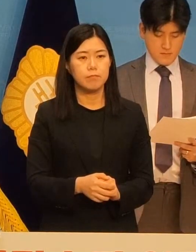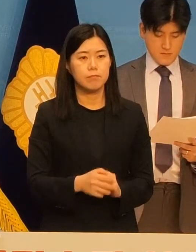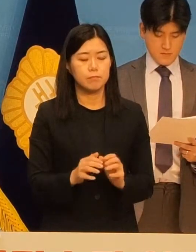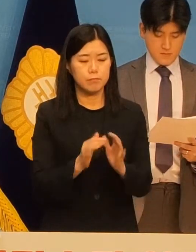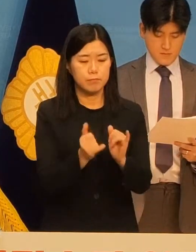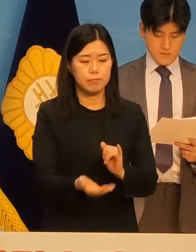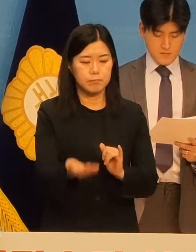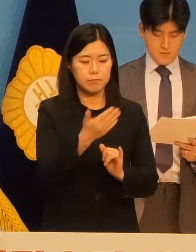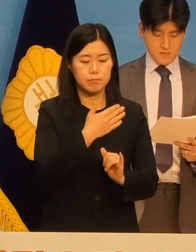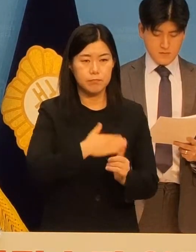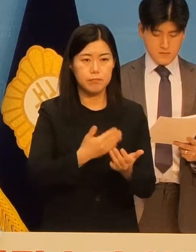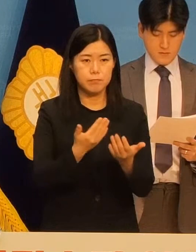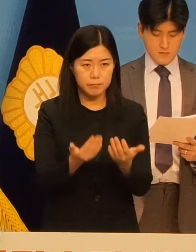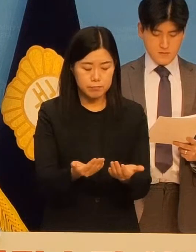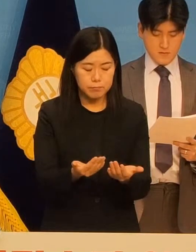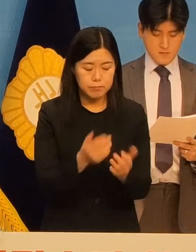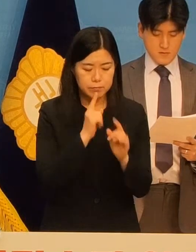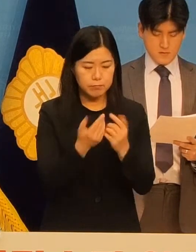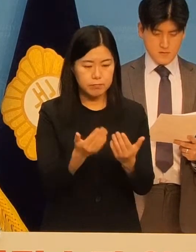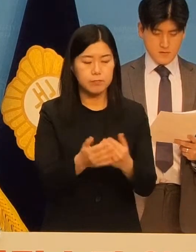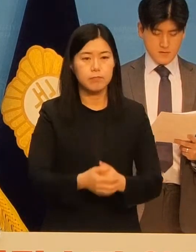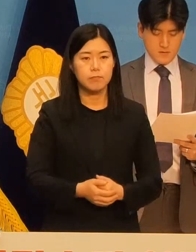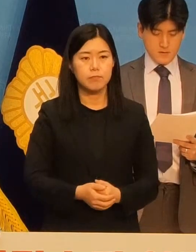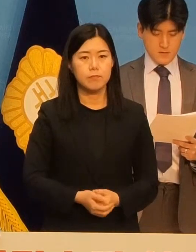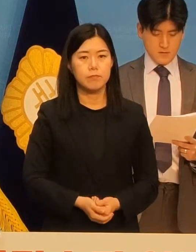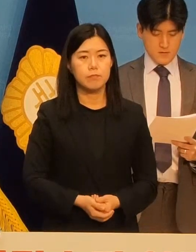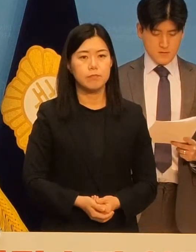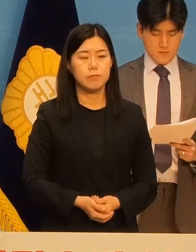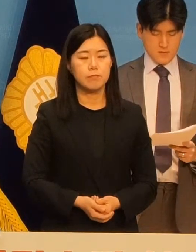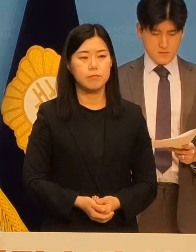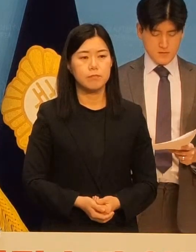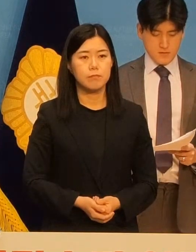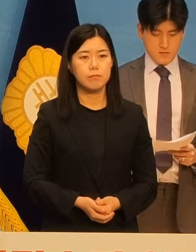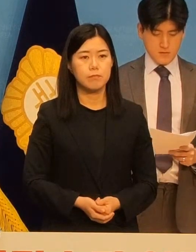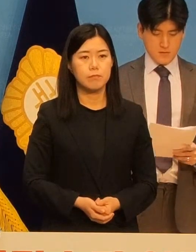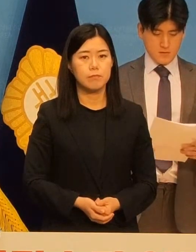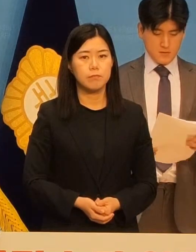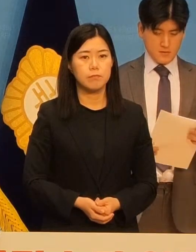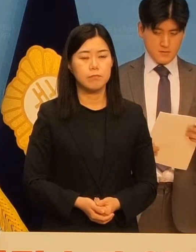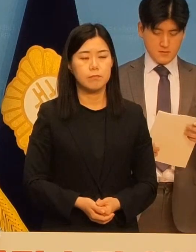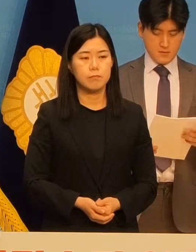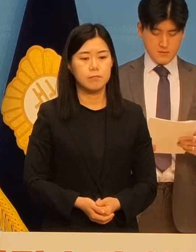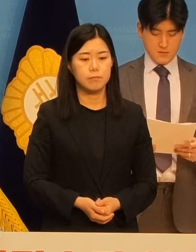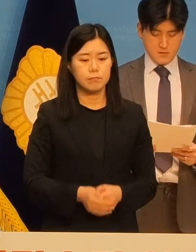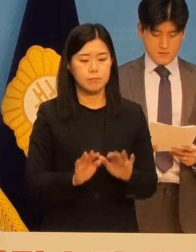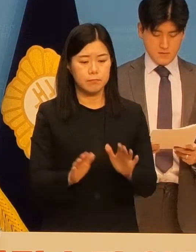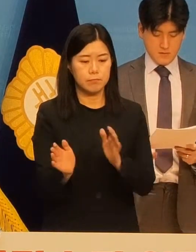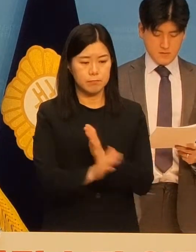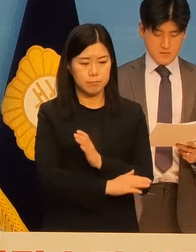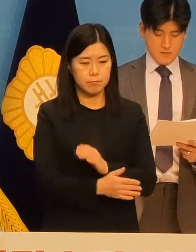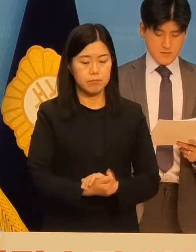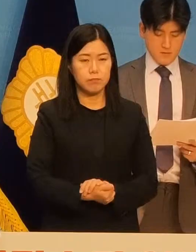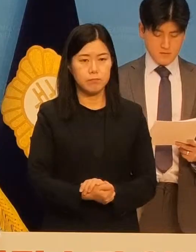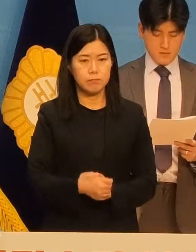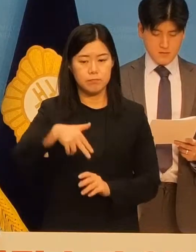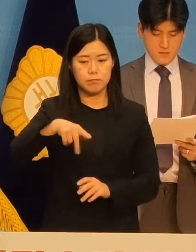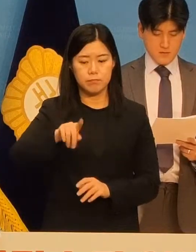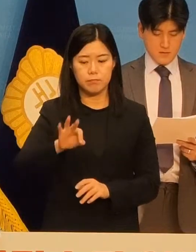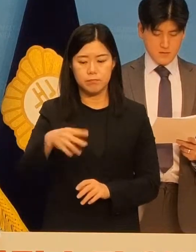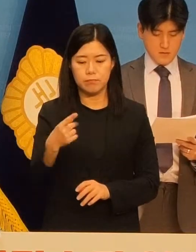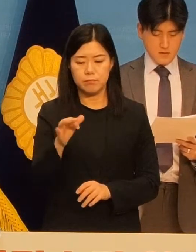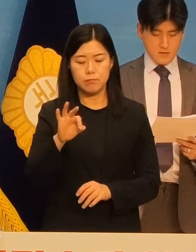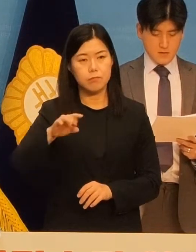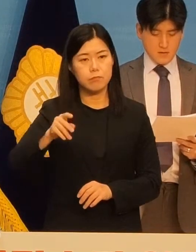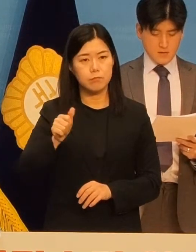국민에게 알리는 말씀 듣고 질문 받도록 하겠습니다. 그러면 지금으로부터 장동혁